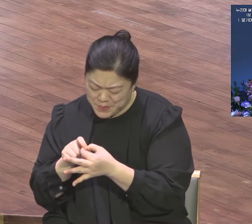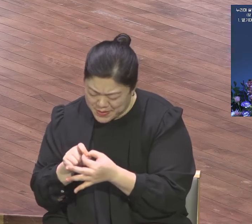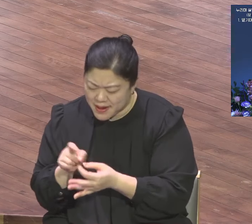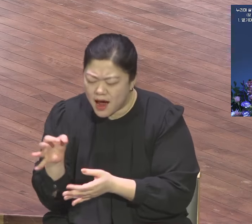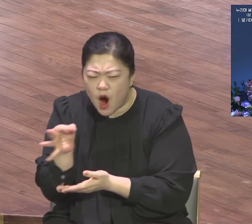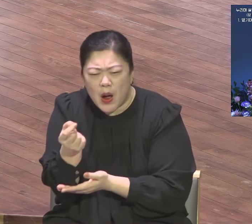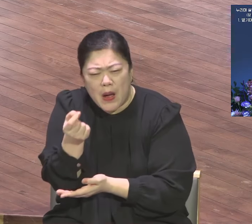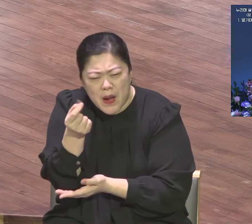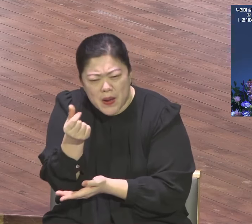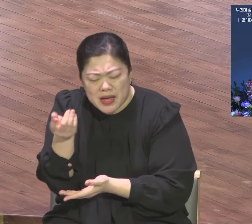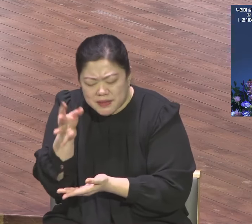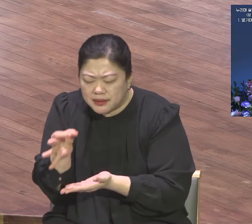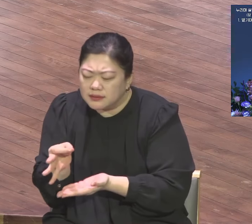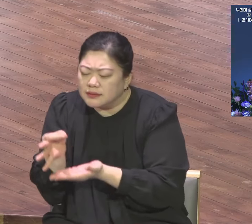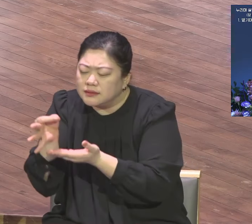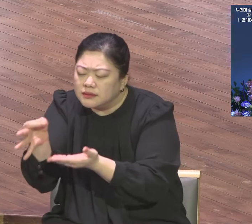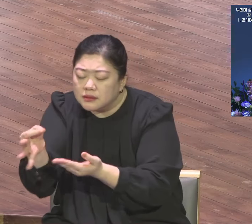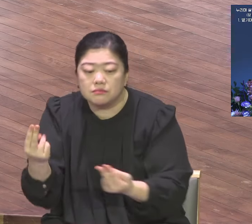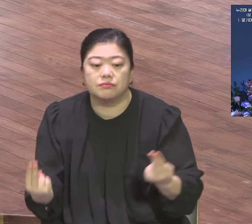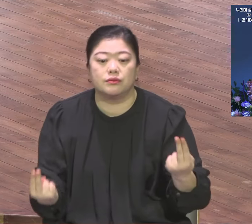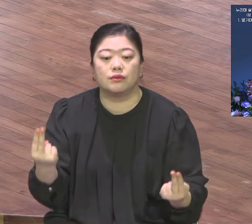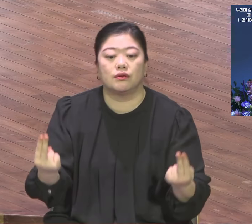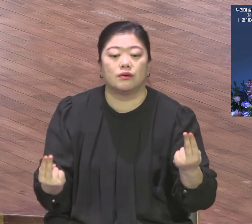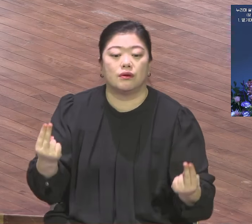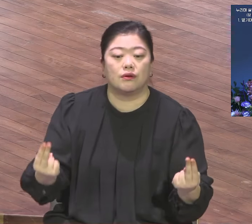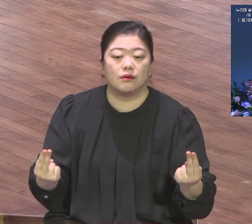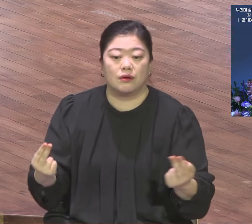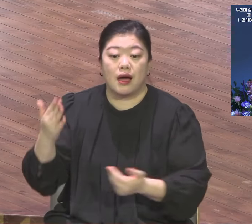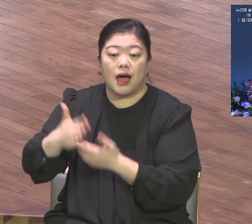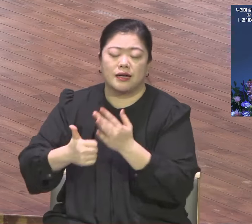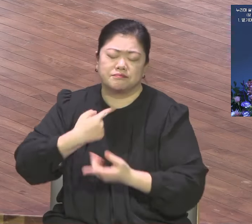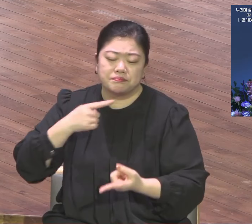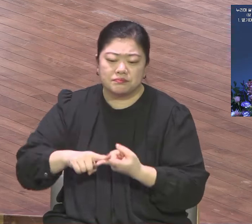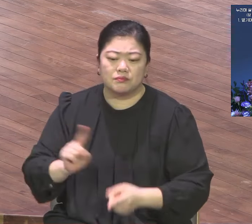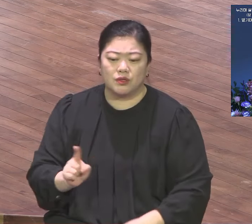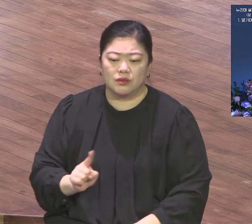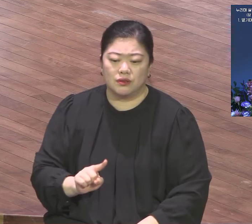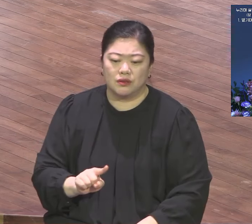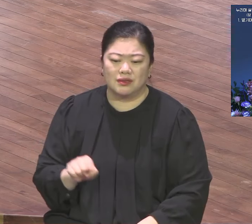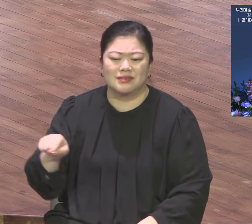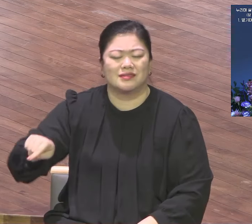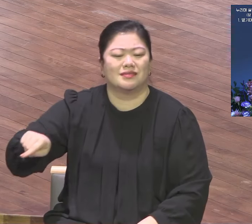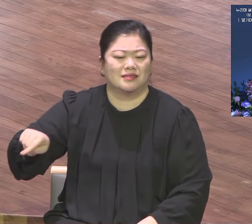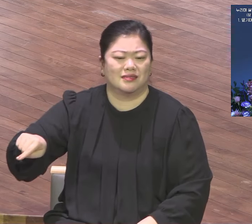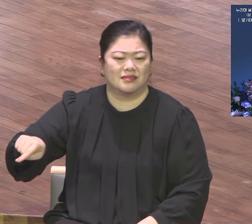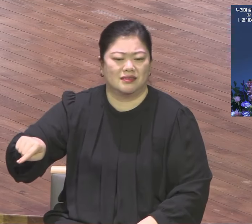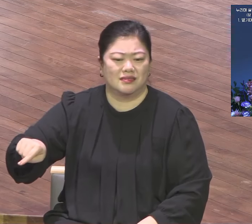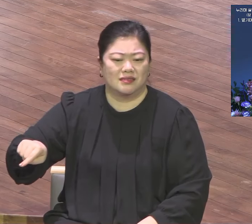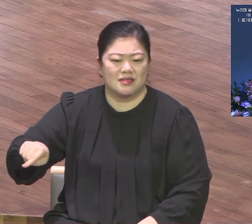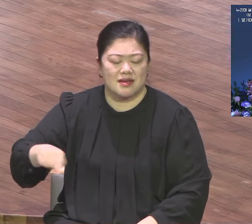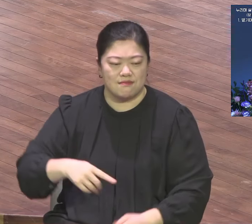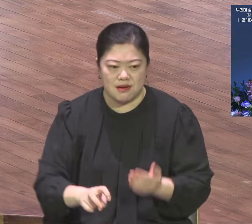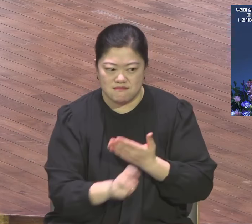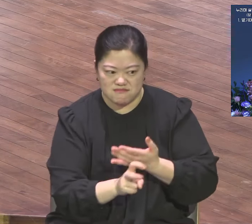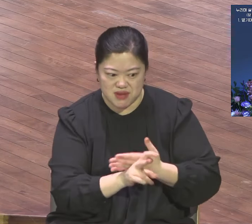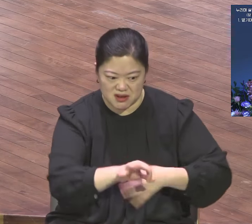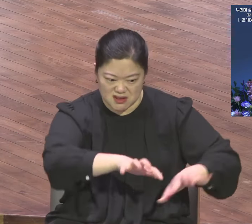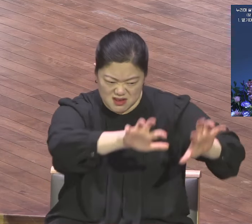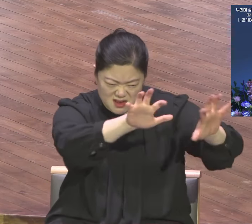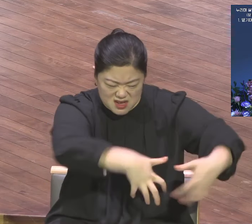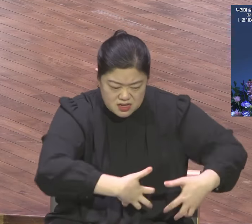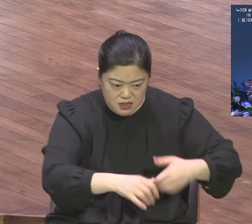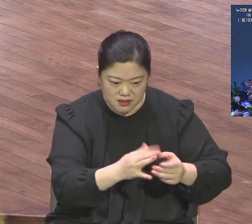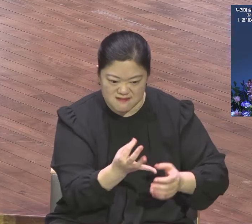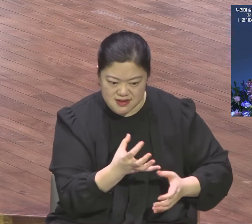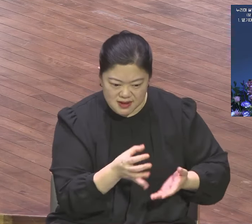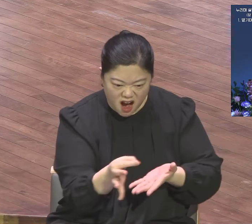아무리 줘도 절대로 변질되지 않고 교만하지 않고 이 물질을 나를 위해서 복음을 위해서 귀하게